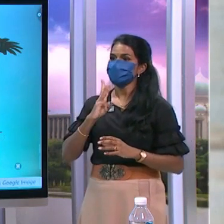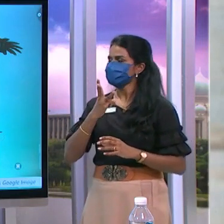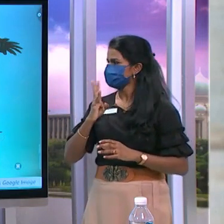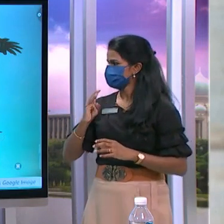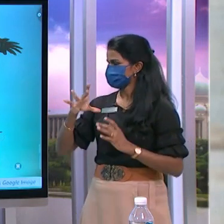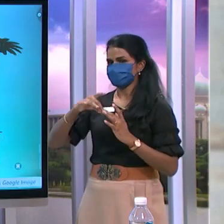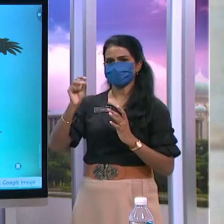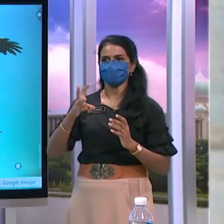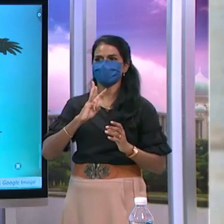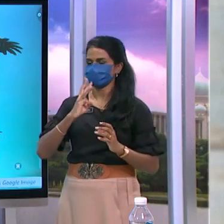Air. Pilih air.